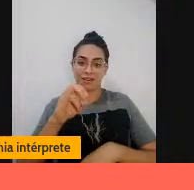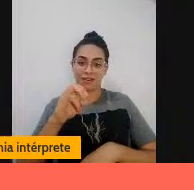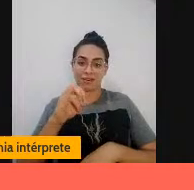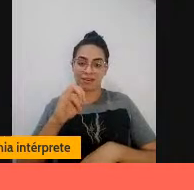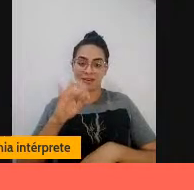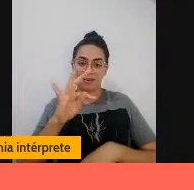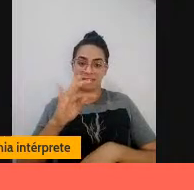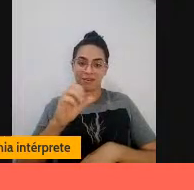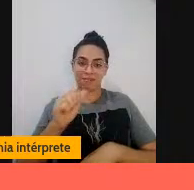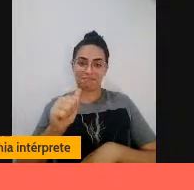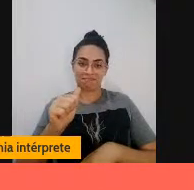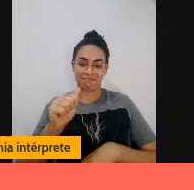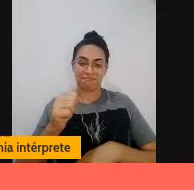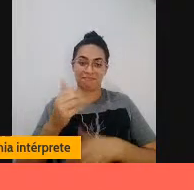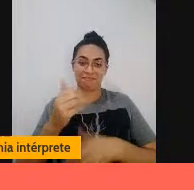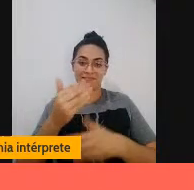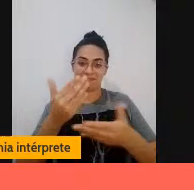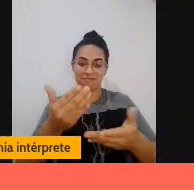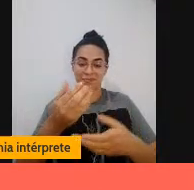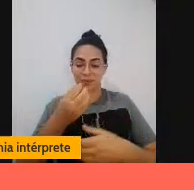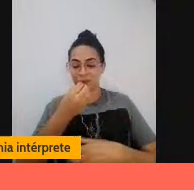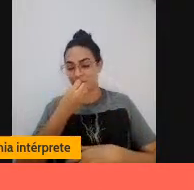Eu acho que... Boa noite.